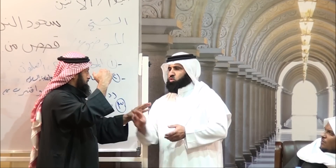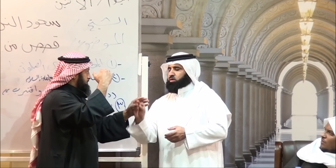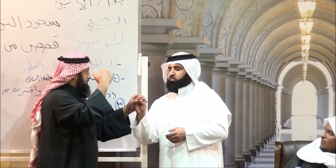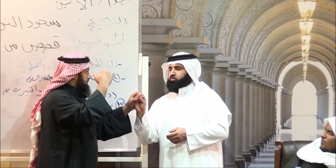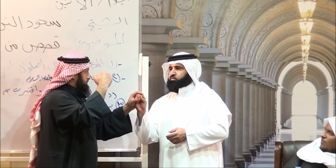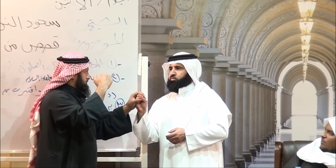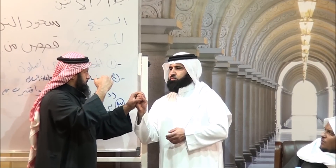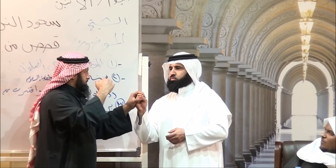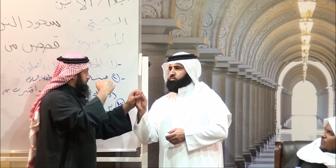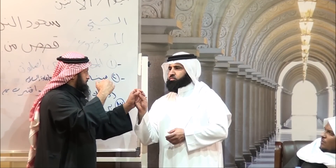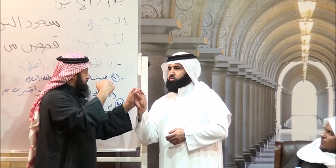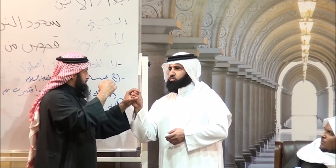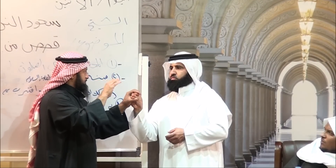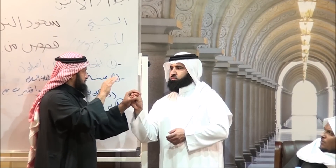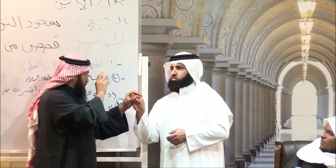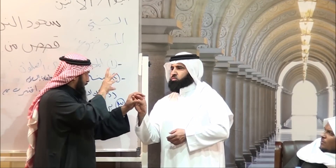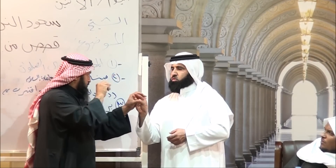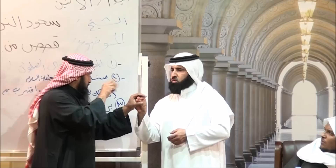قوه.